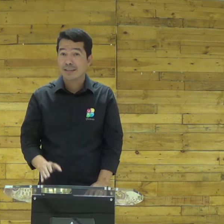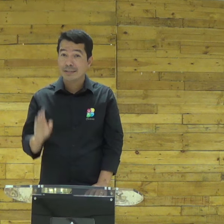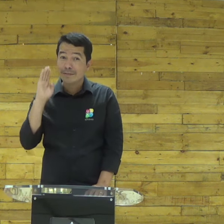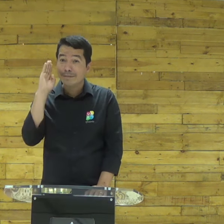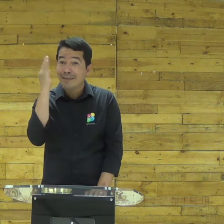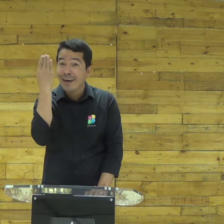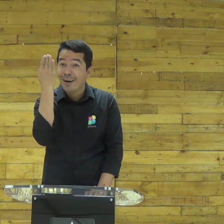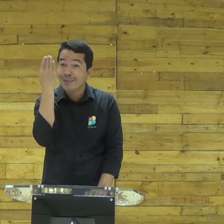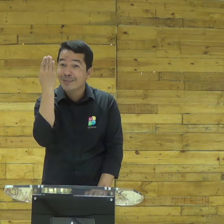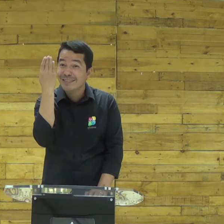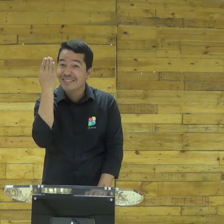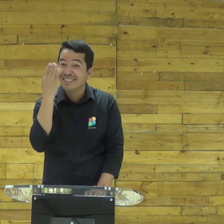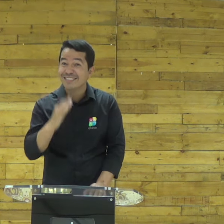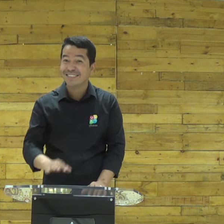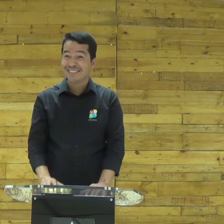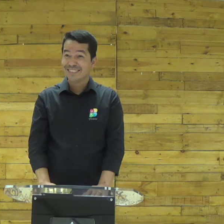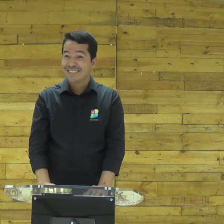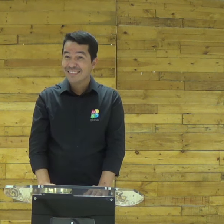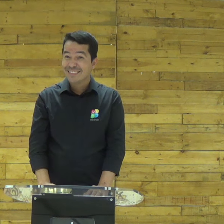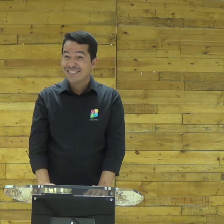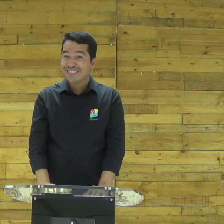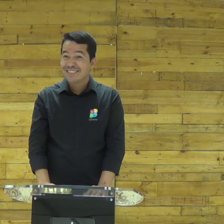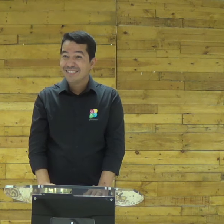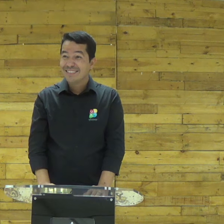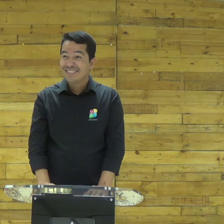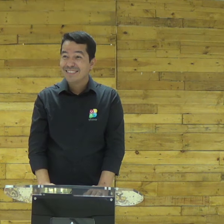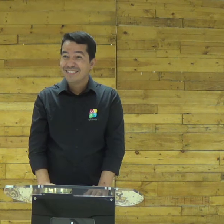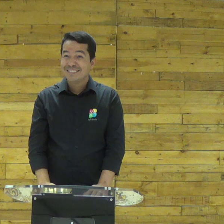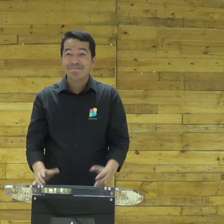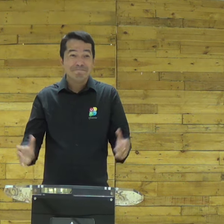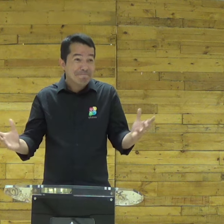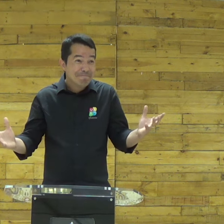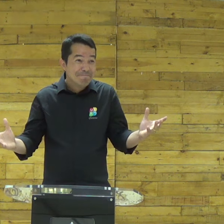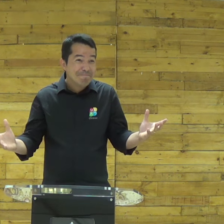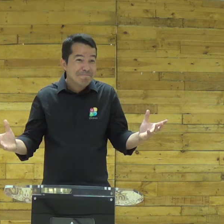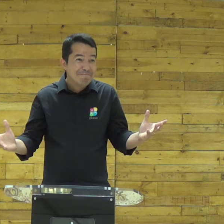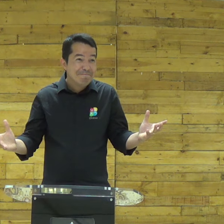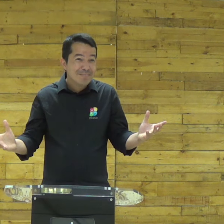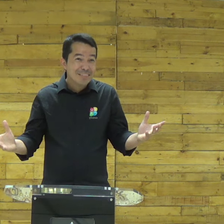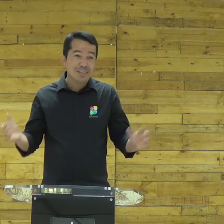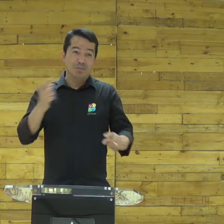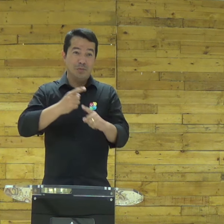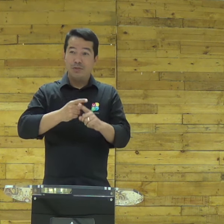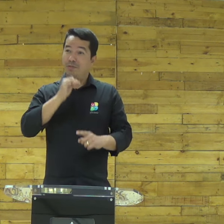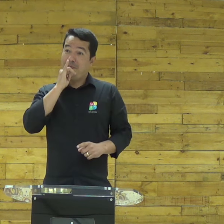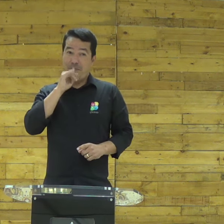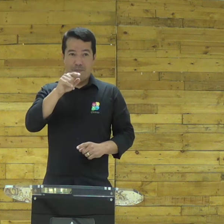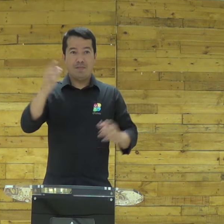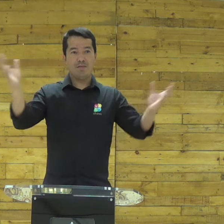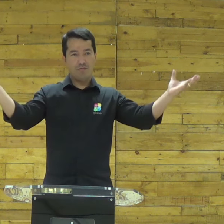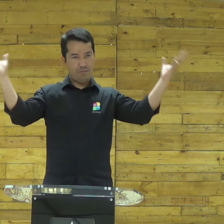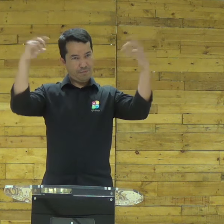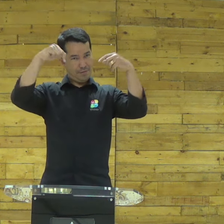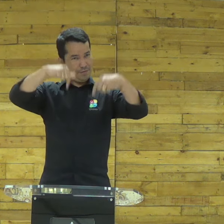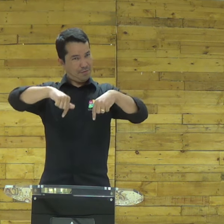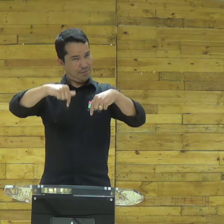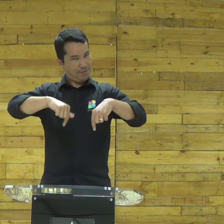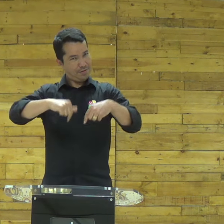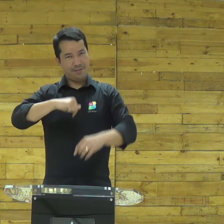mentira você é falso se não for assim porque por exemplo